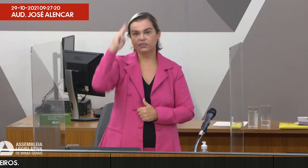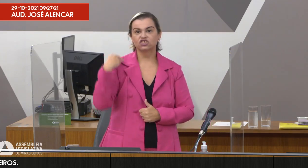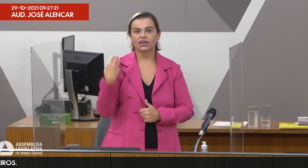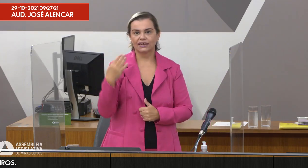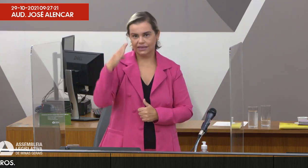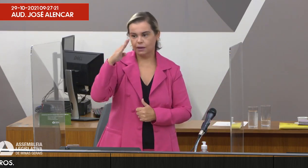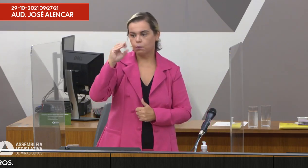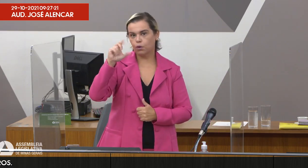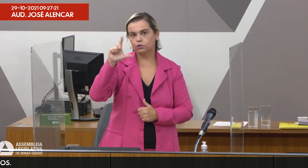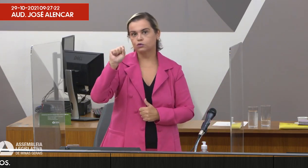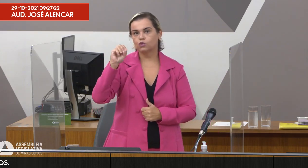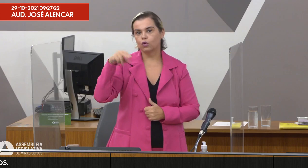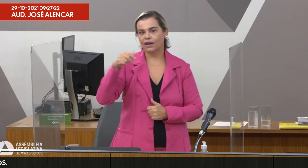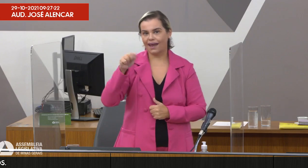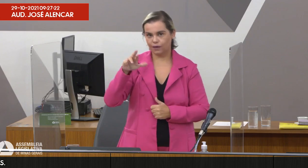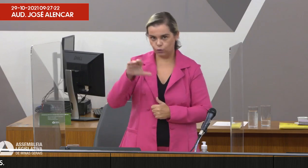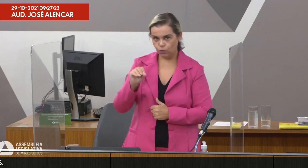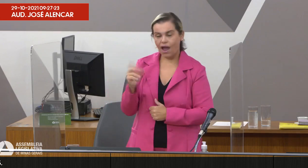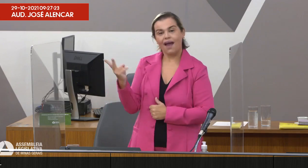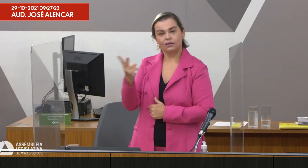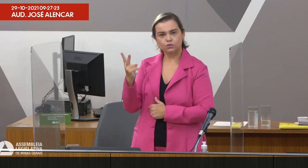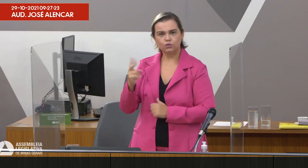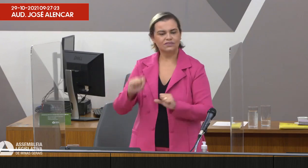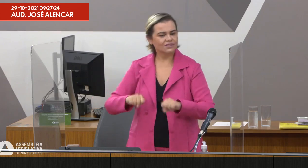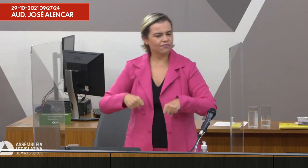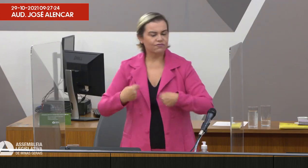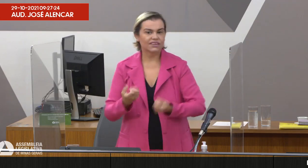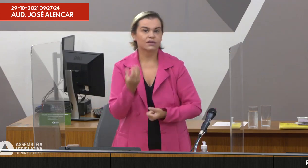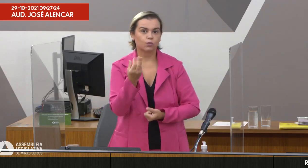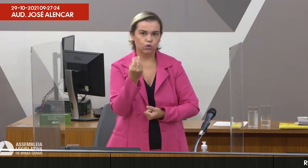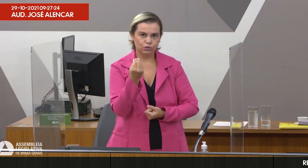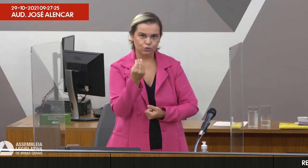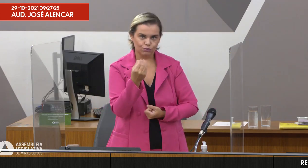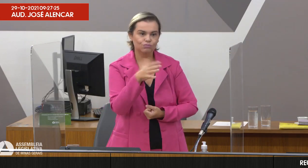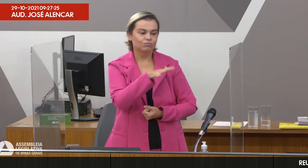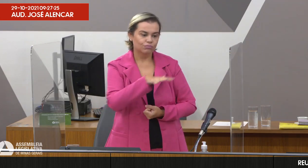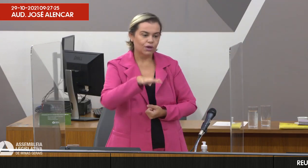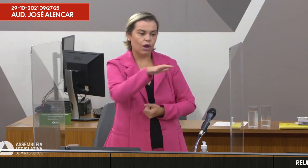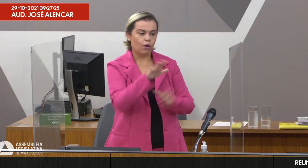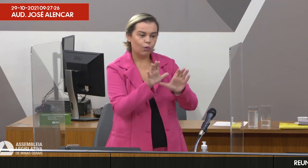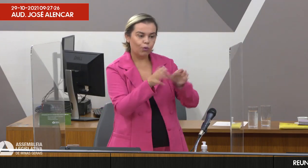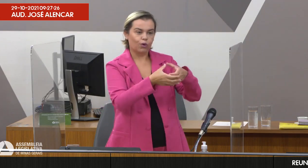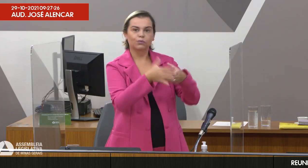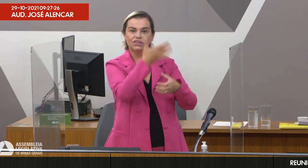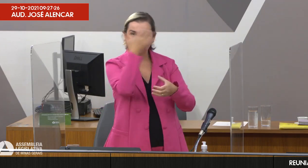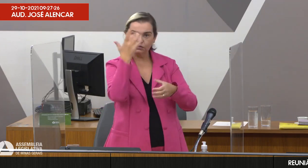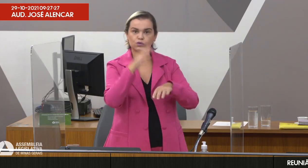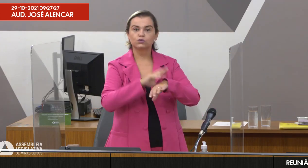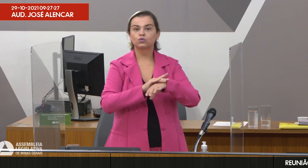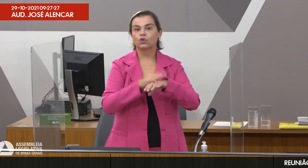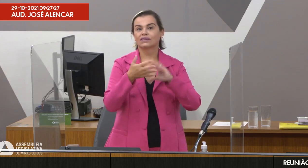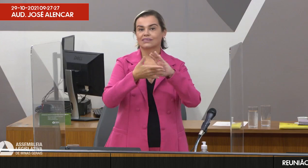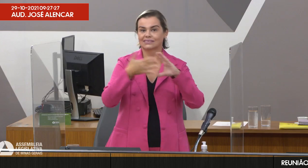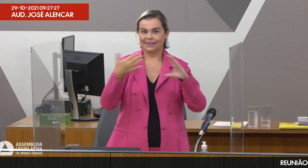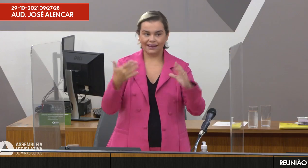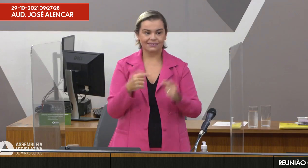Raras. Essa é uma causa muito cara à nossa primeira-dama da República, senhora Michele